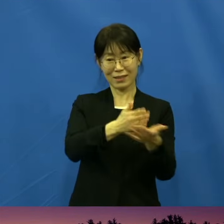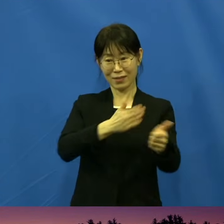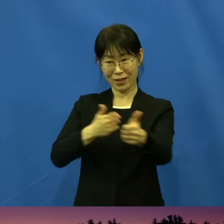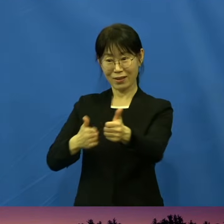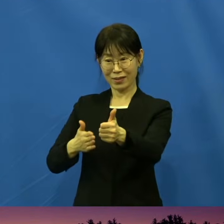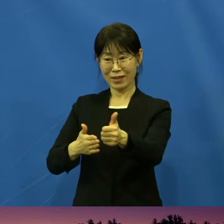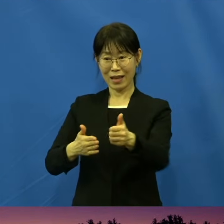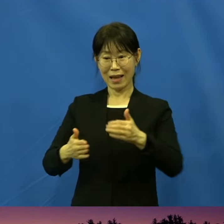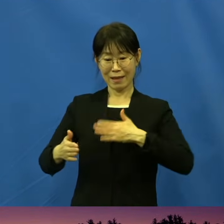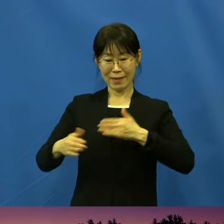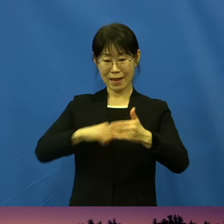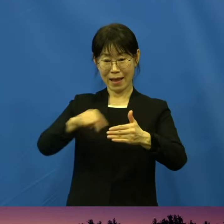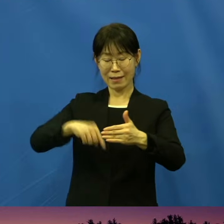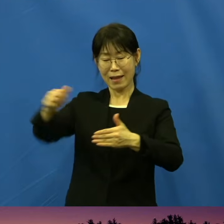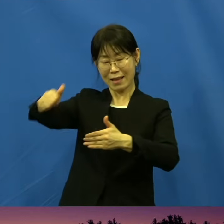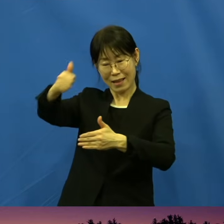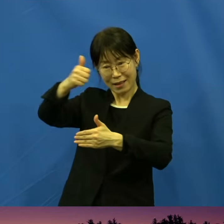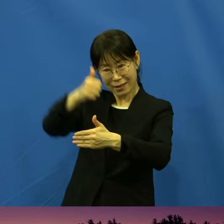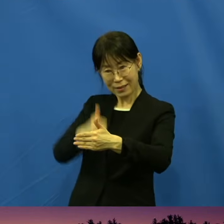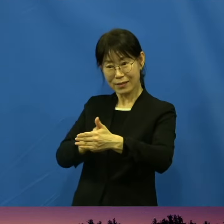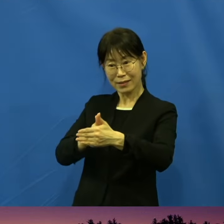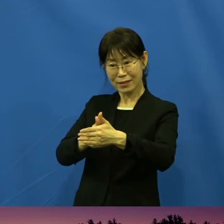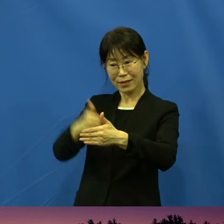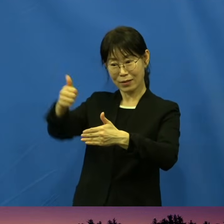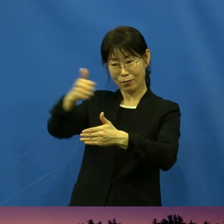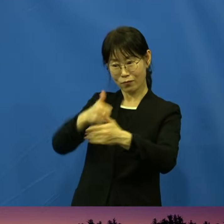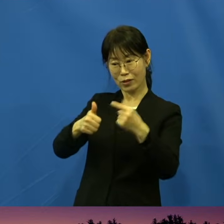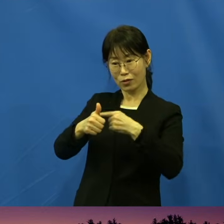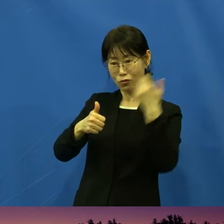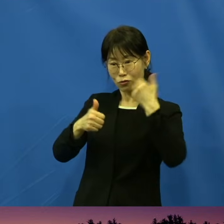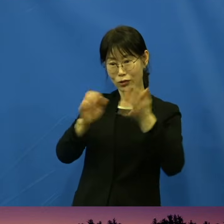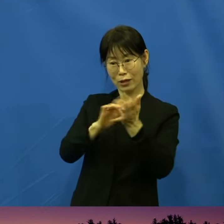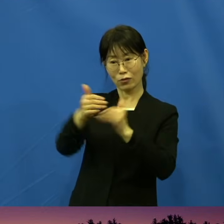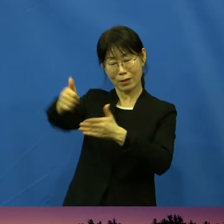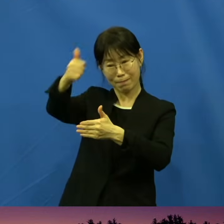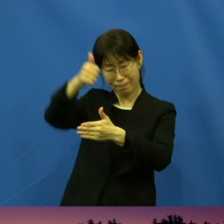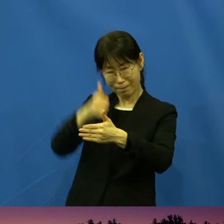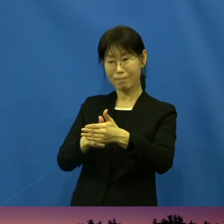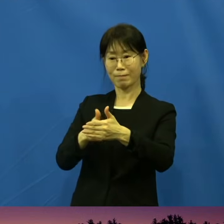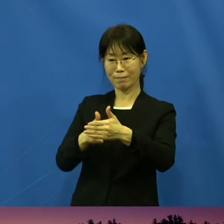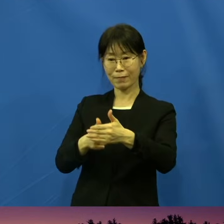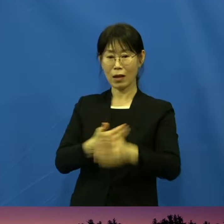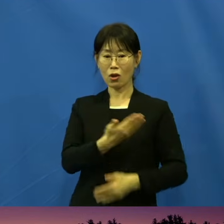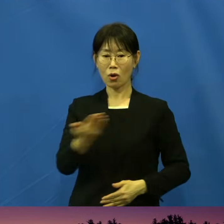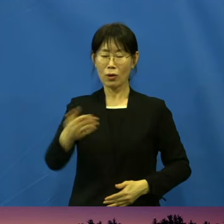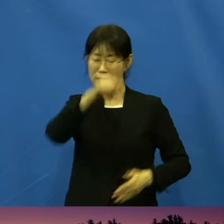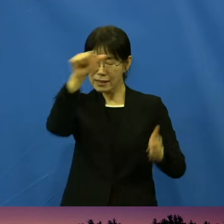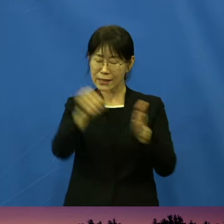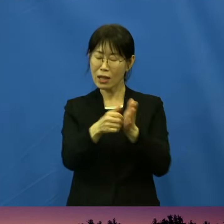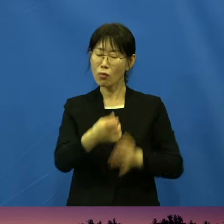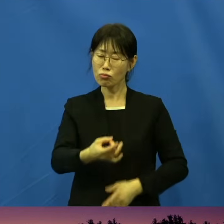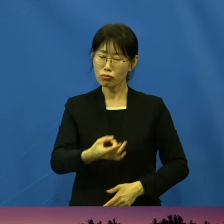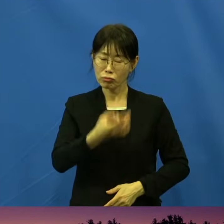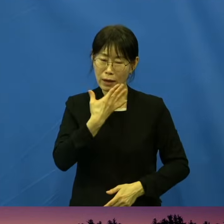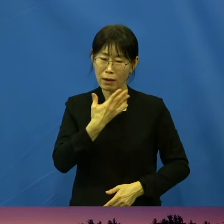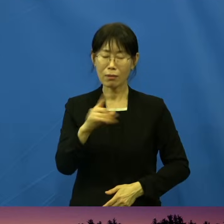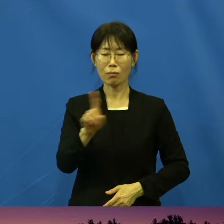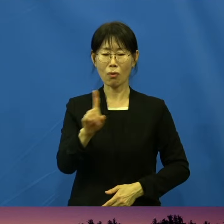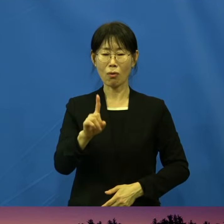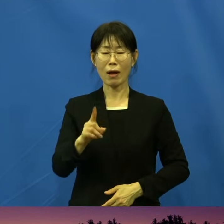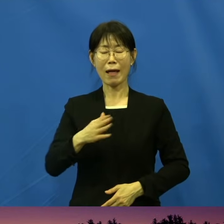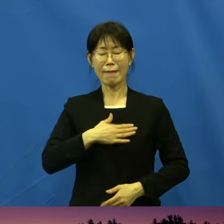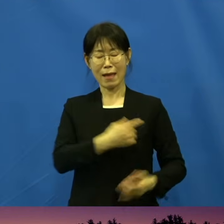우리의 삶의 모든 실패와 모든 불행은 여기에서 온 거거든요. 내가 산 거예요. 우리는